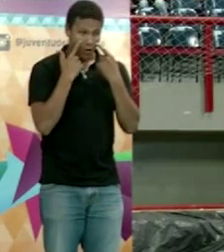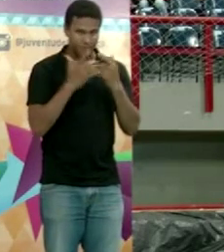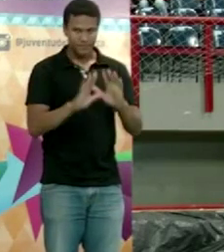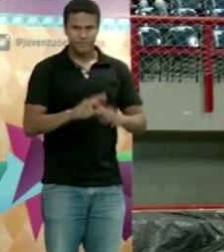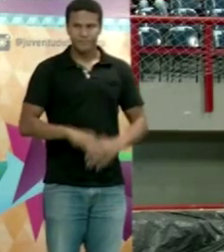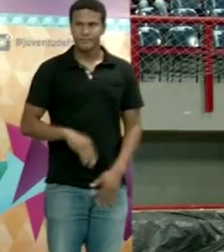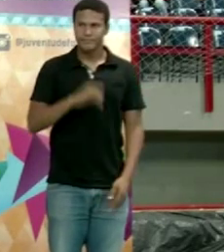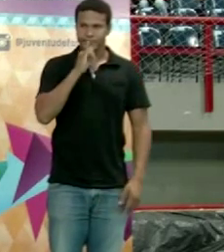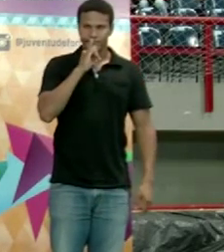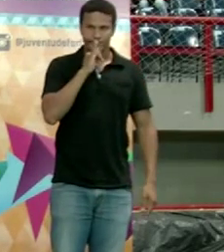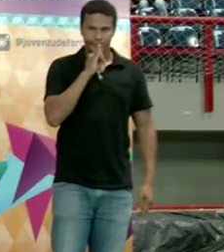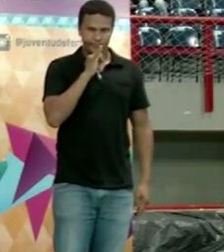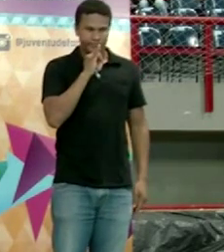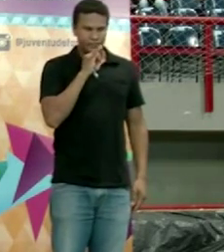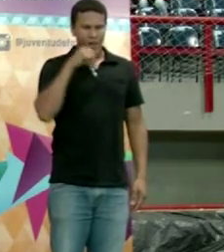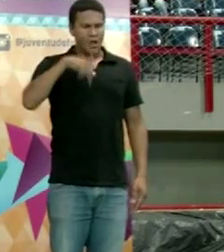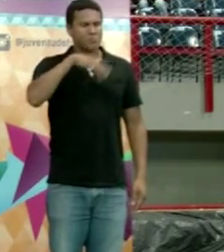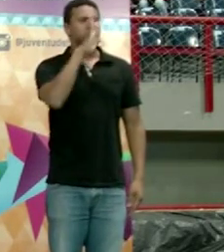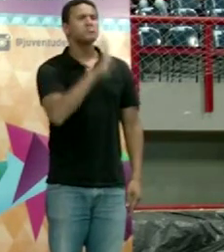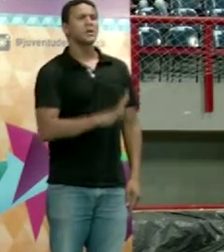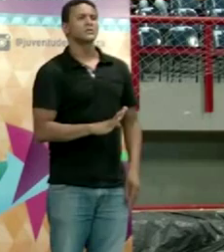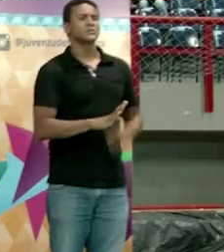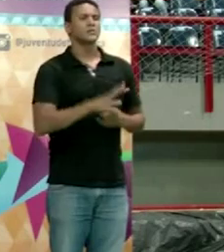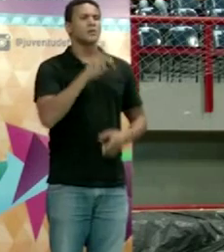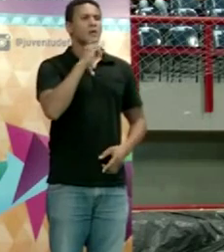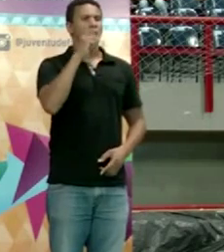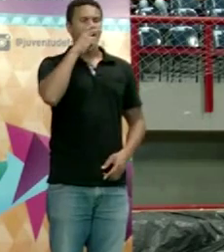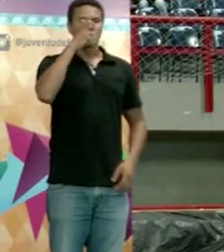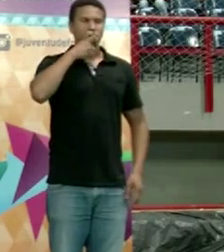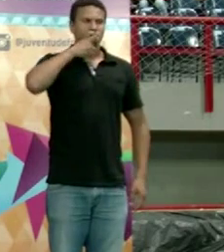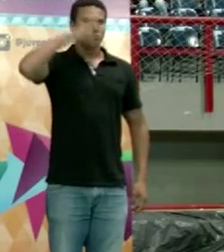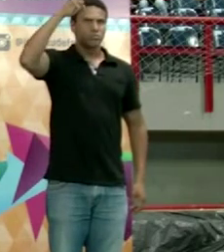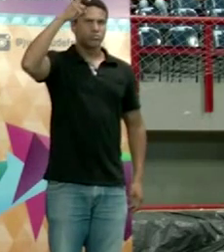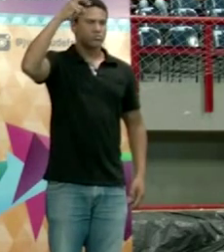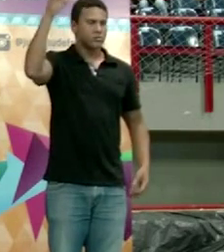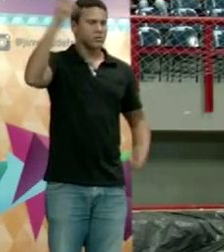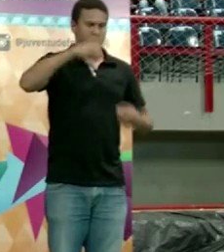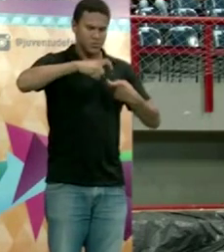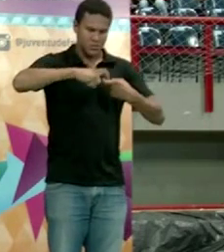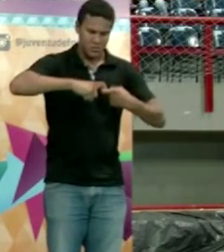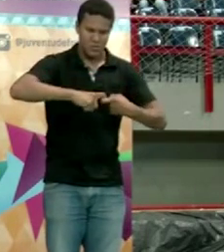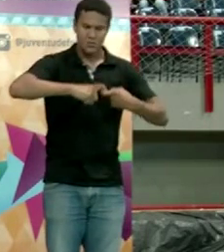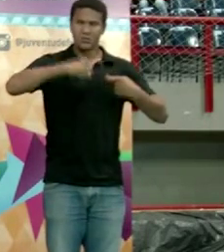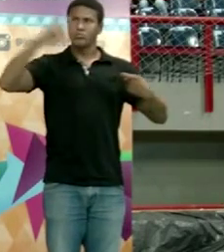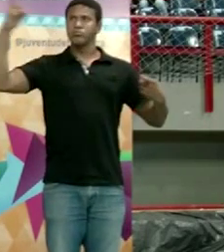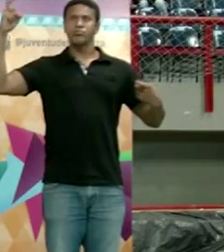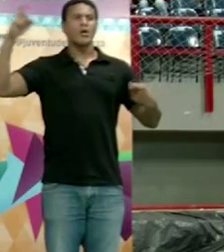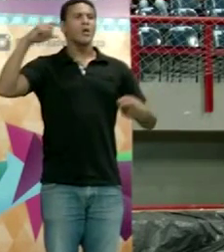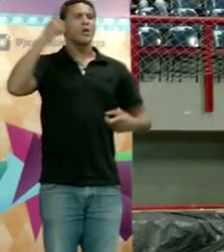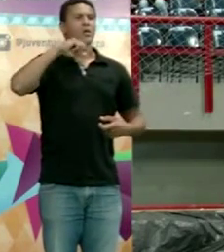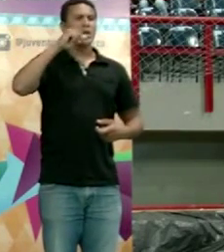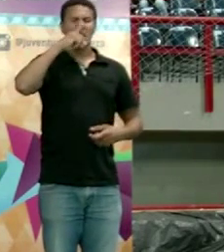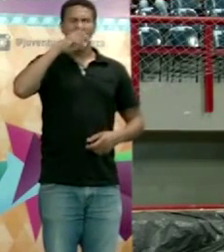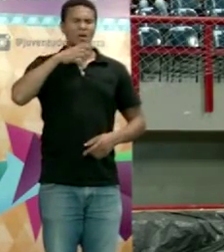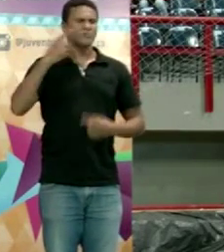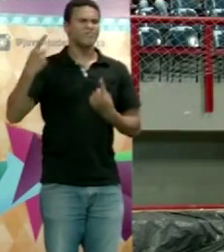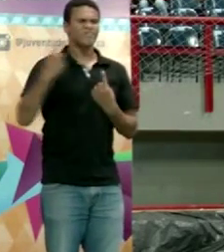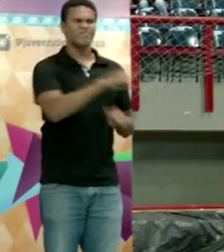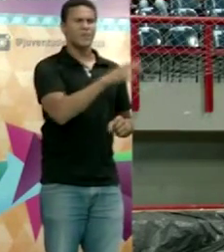Quem é que no Brasil, proclamada a independência, mas foi contra a